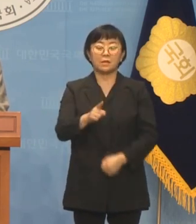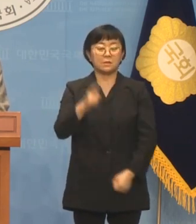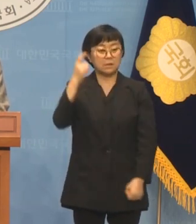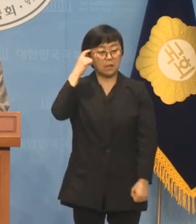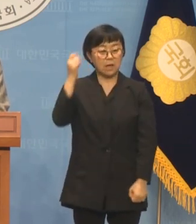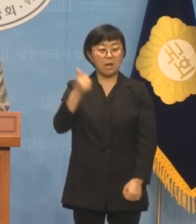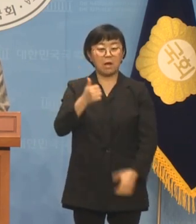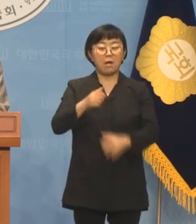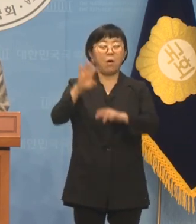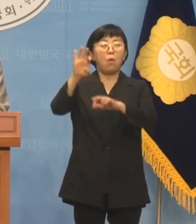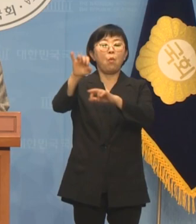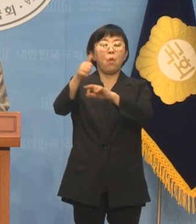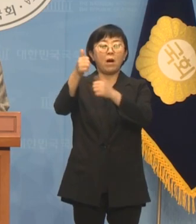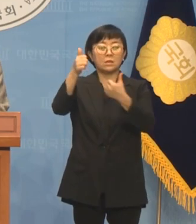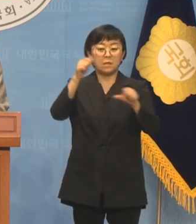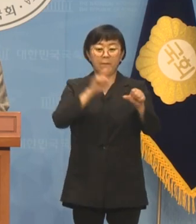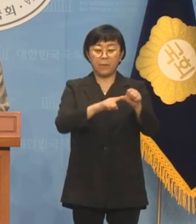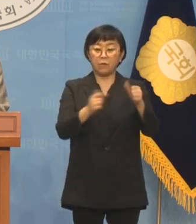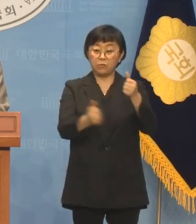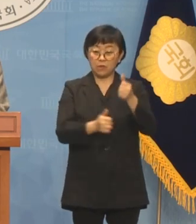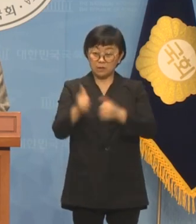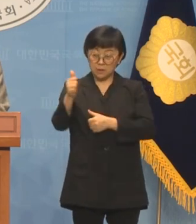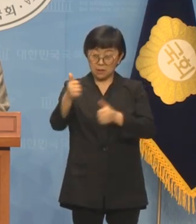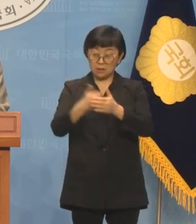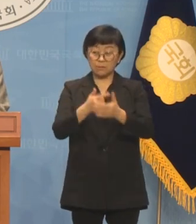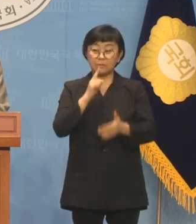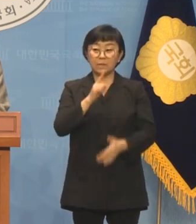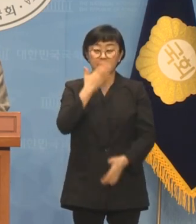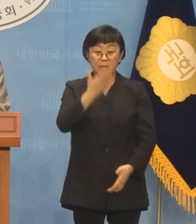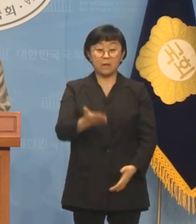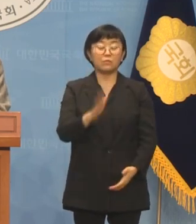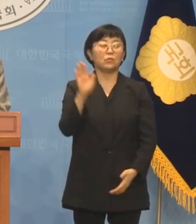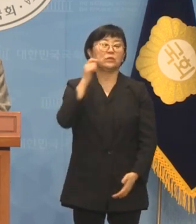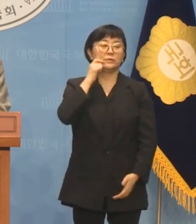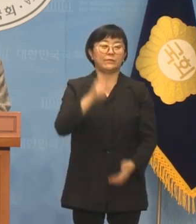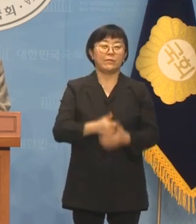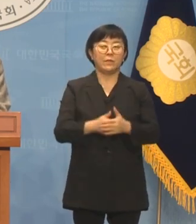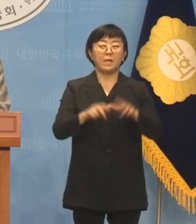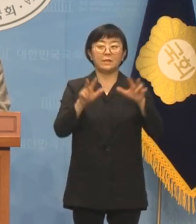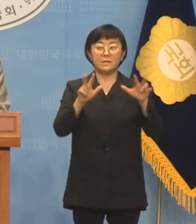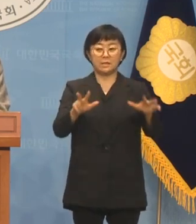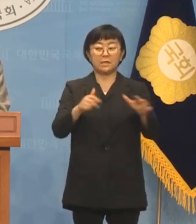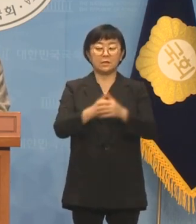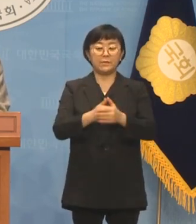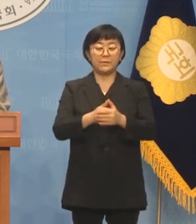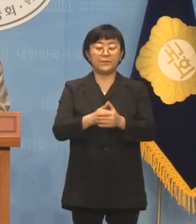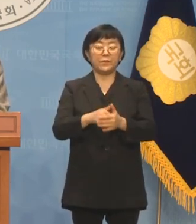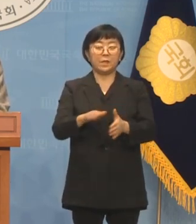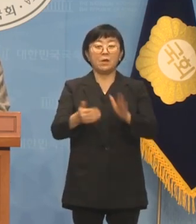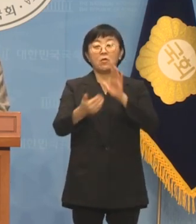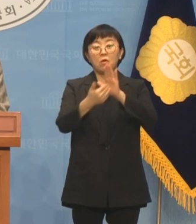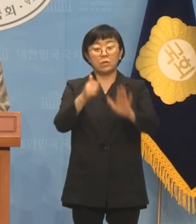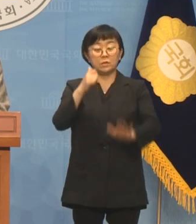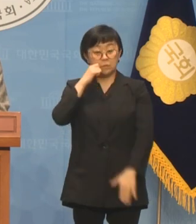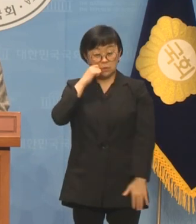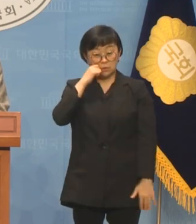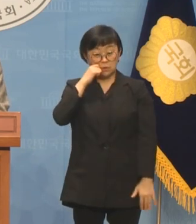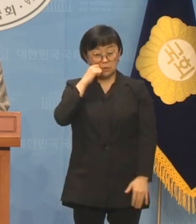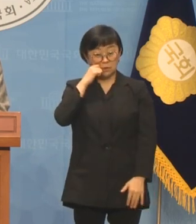생각하는 왕자병 위원장께서 그렇게 할 리가 없습니다. 당장 박절하게 거부하지